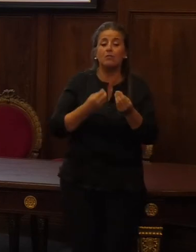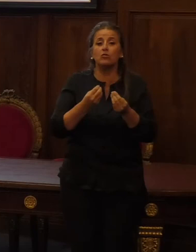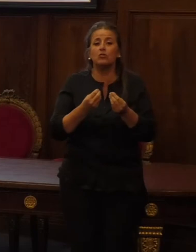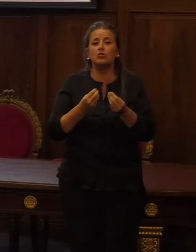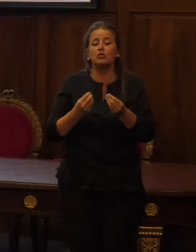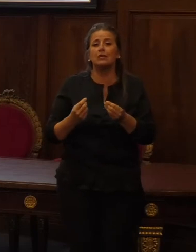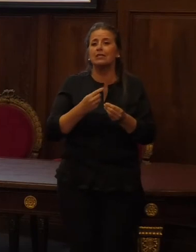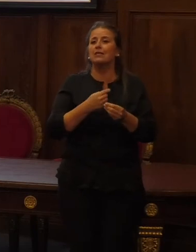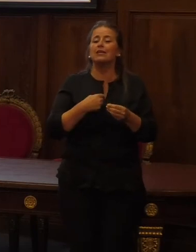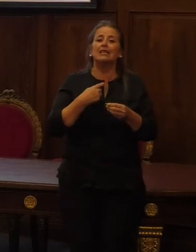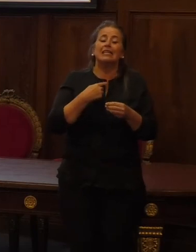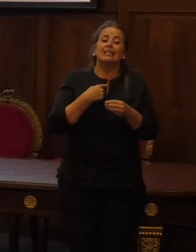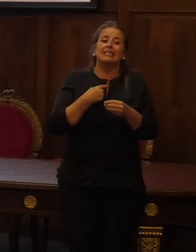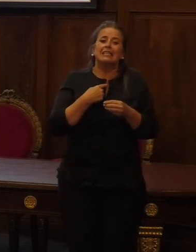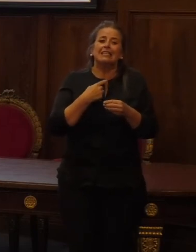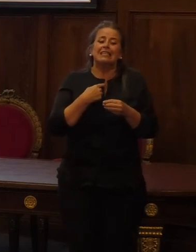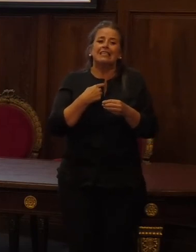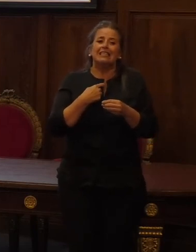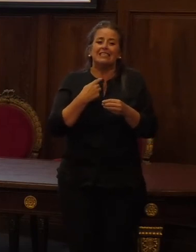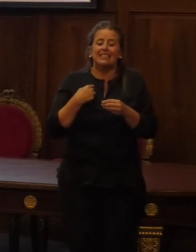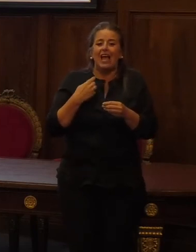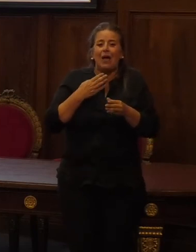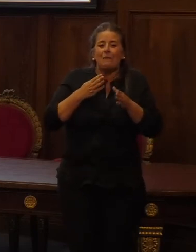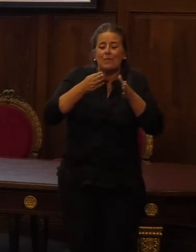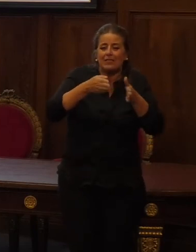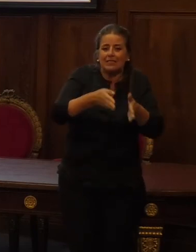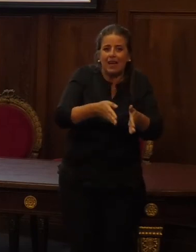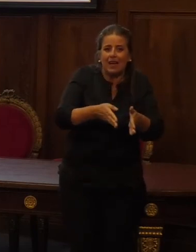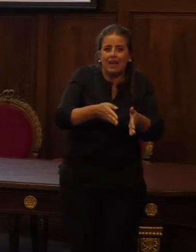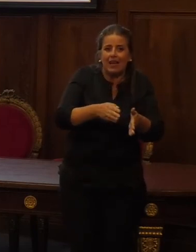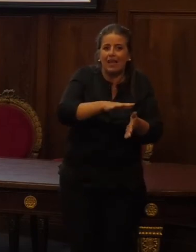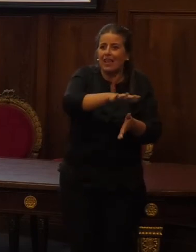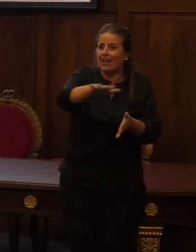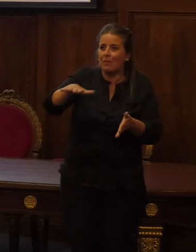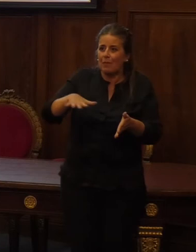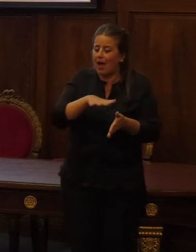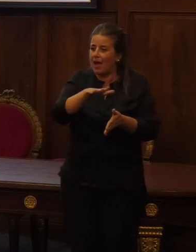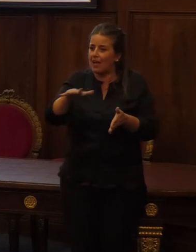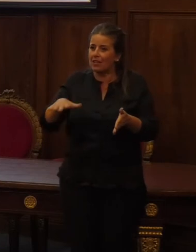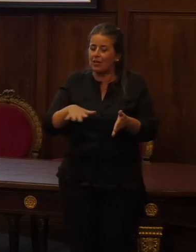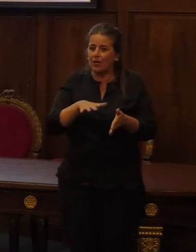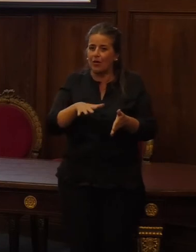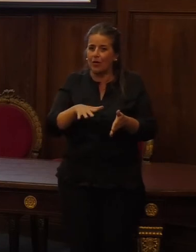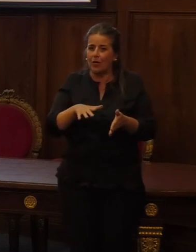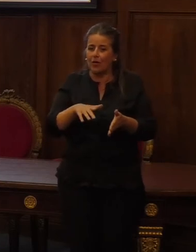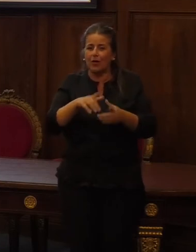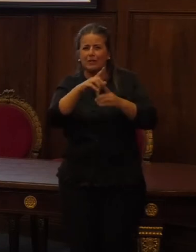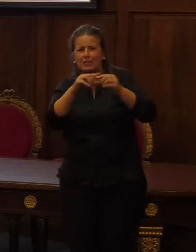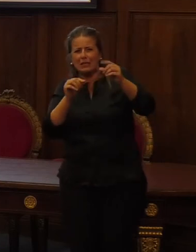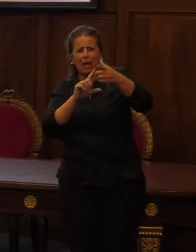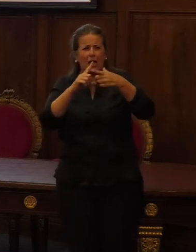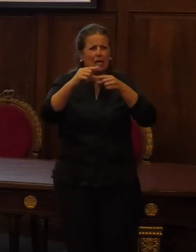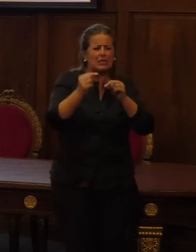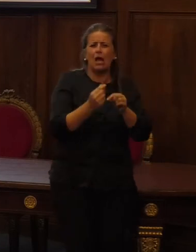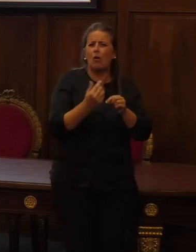el asistente académico de Yegor y Yegor el pasaje solemne en el patio, cerca de esa estrella de cinco